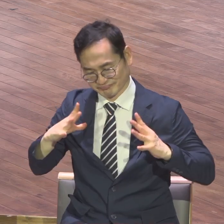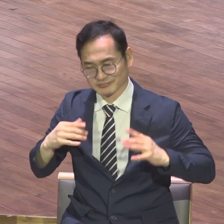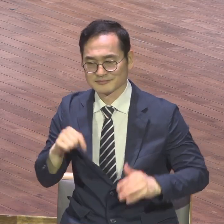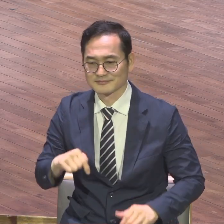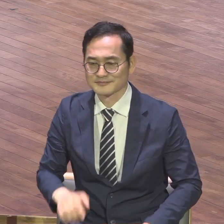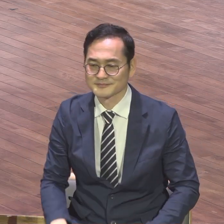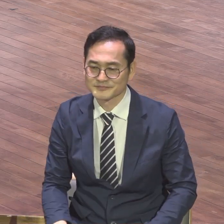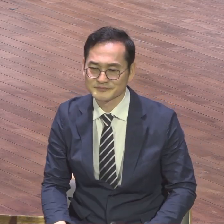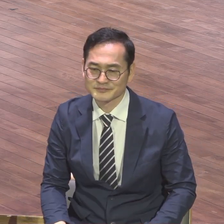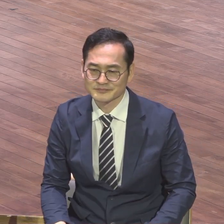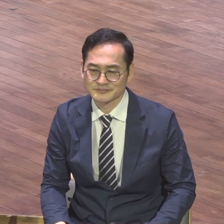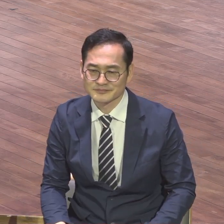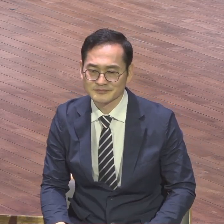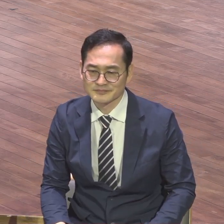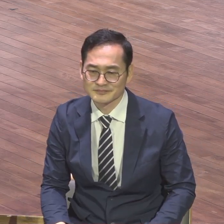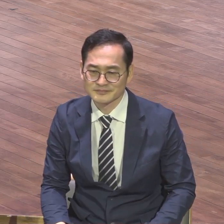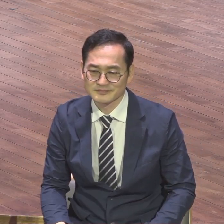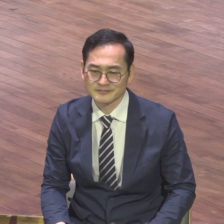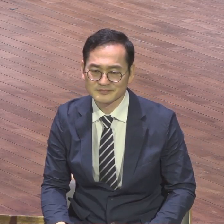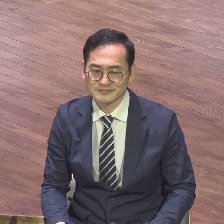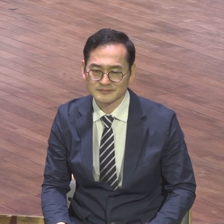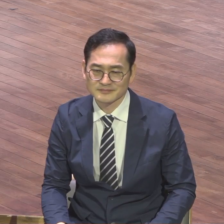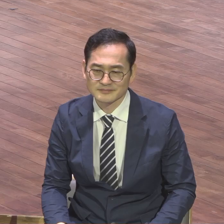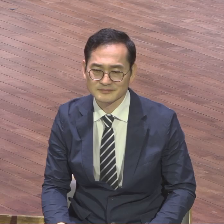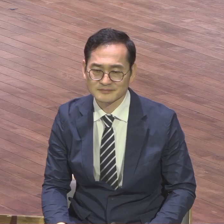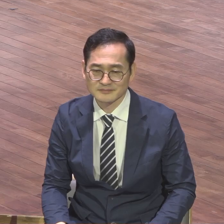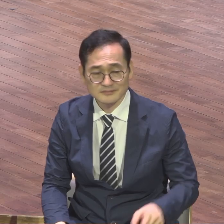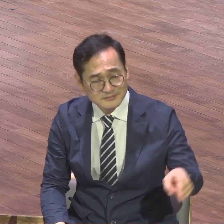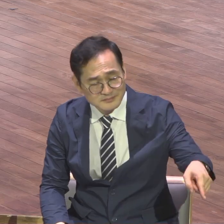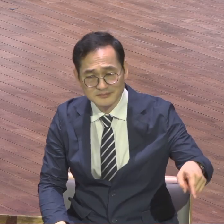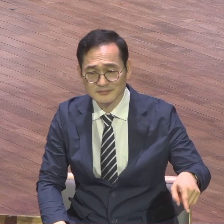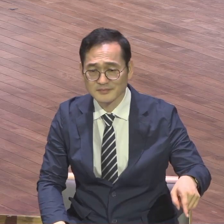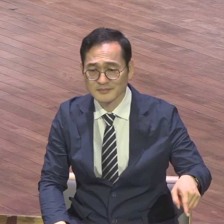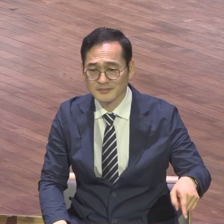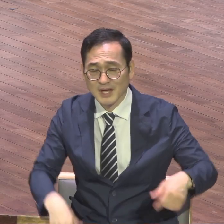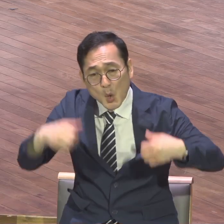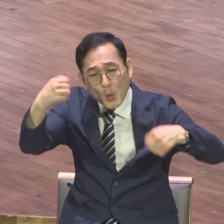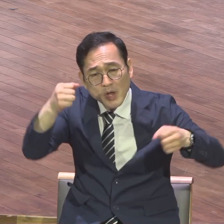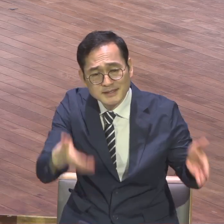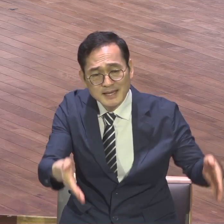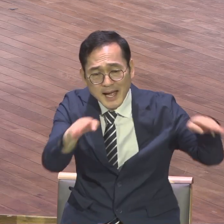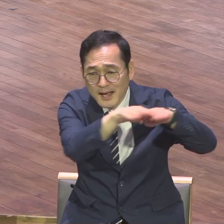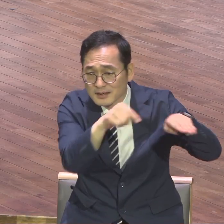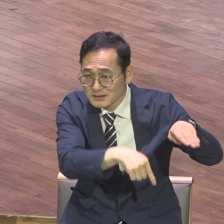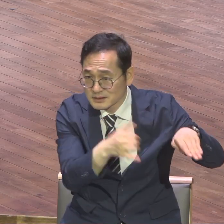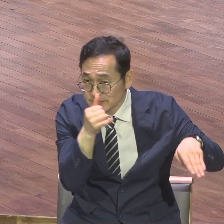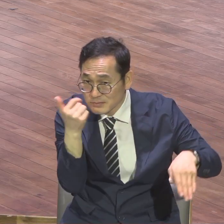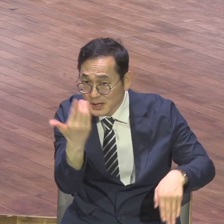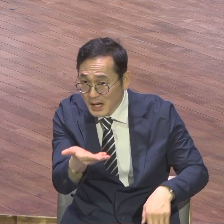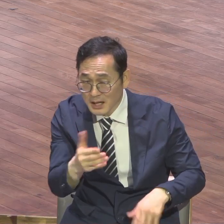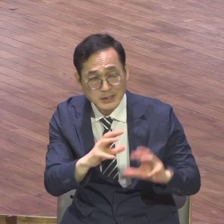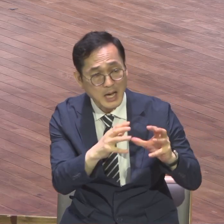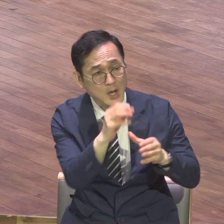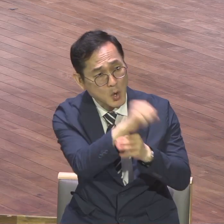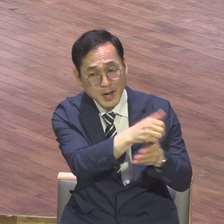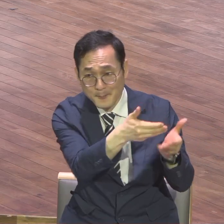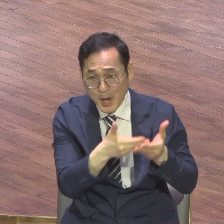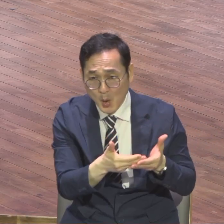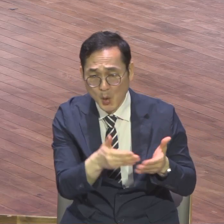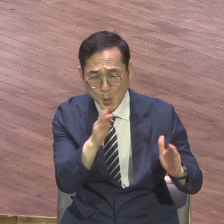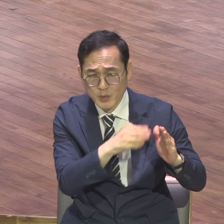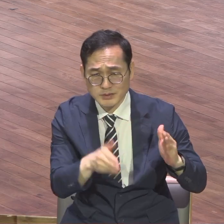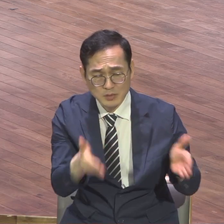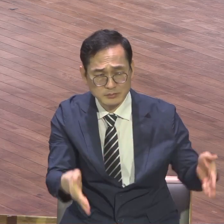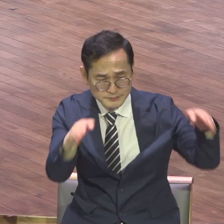얼마나 좋습니까? 교회가 저런 스카이 아톨이 있습니까? 어느 교회 있습니까? 국가에서 허가 다 받고